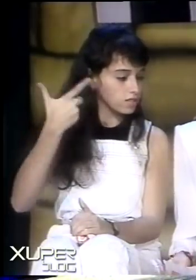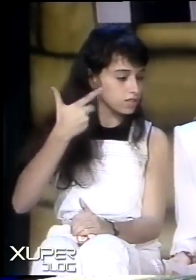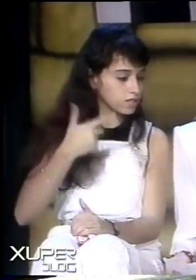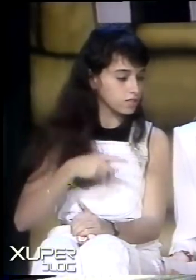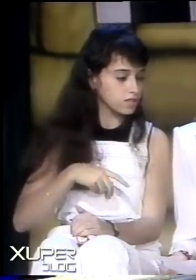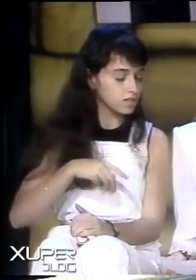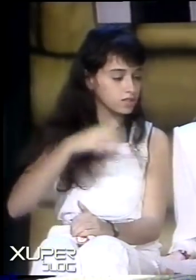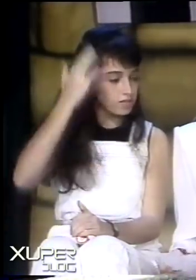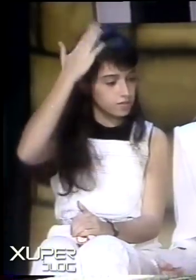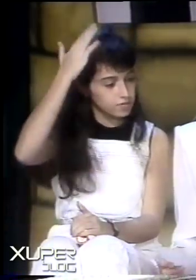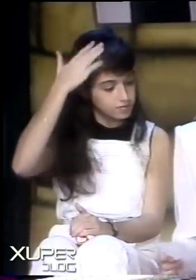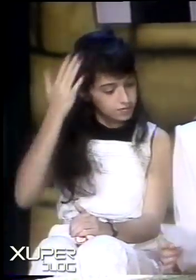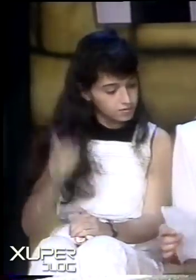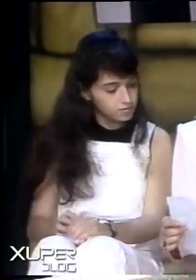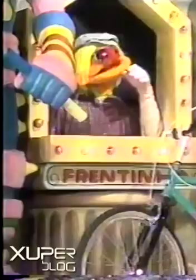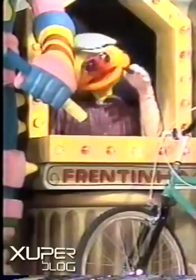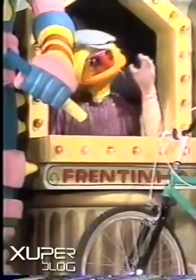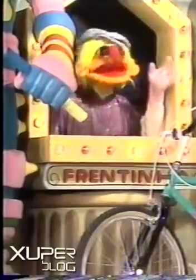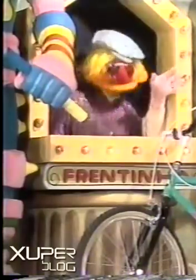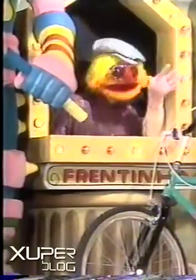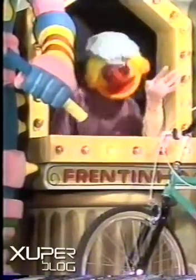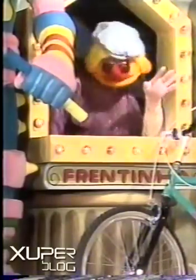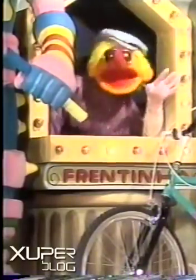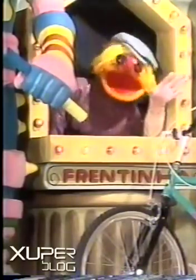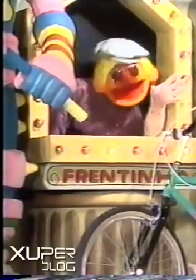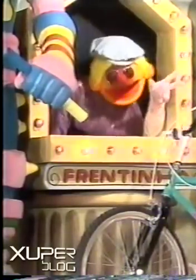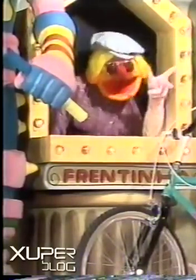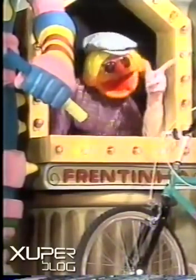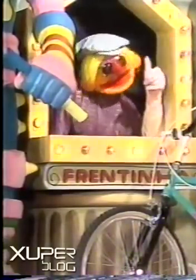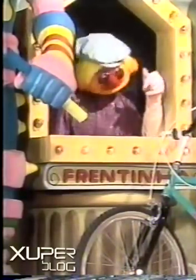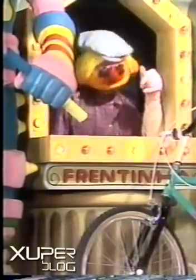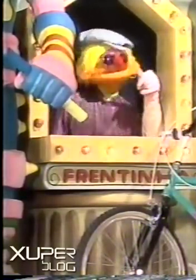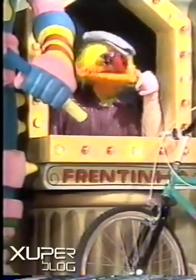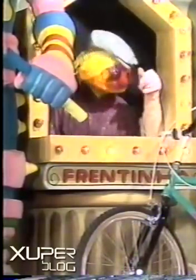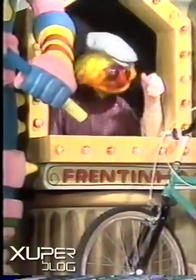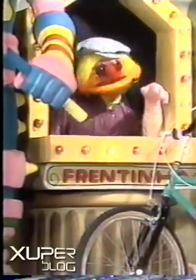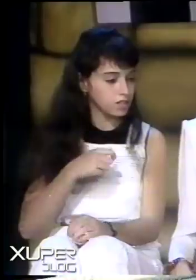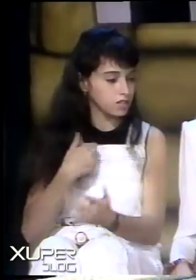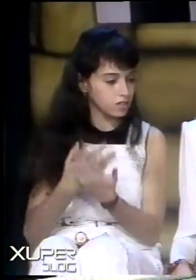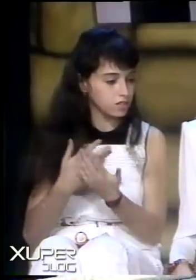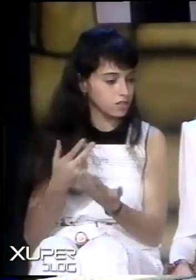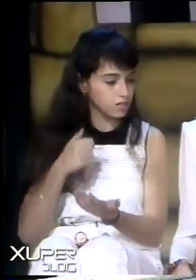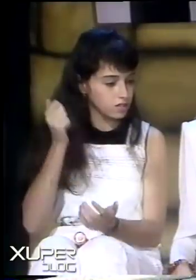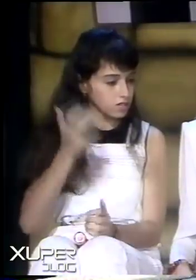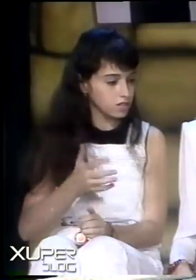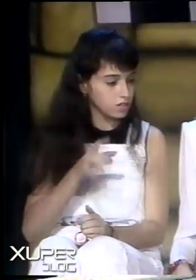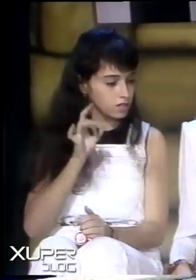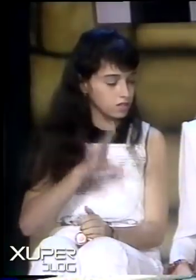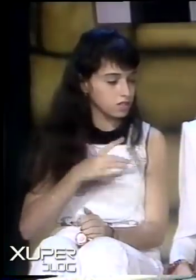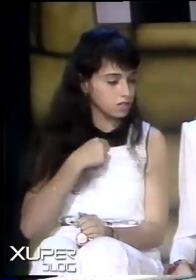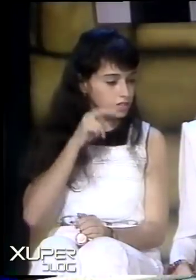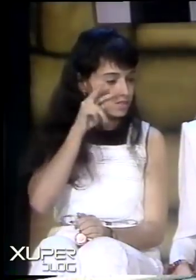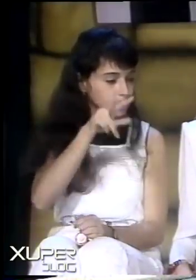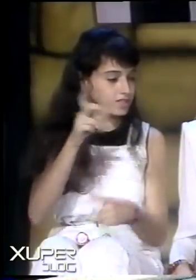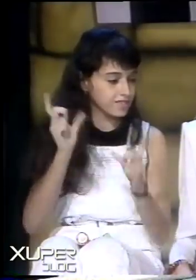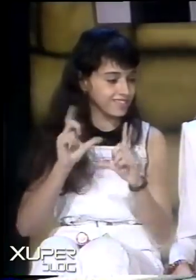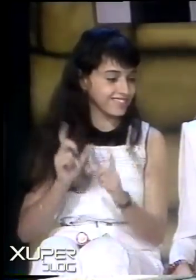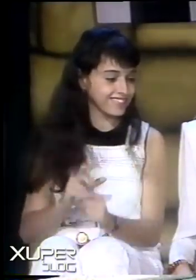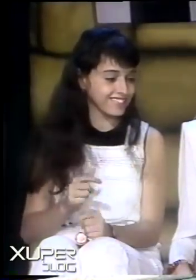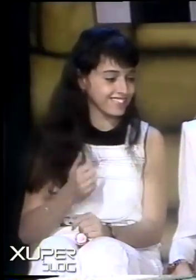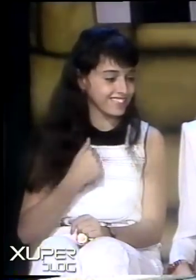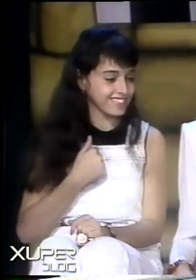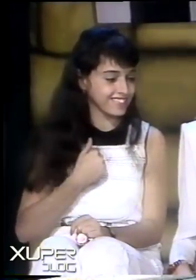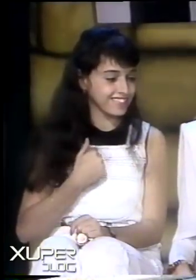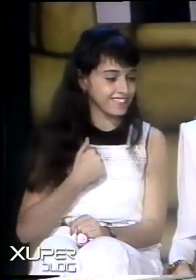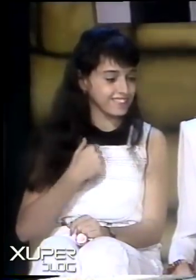Alto Piguri, Paraná. Piguri, e a Fabiana diz o seguinte: oi, Xuxa, eu estudo à tarde só para te assistir. Ai, que